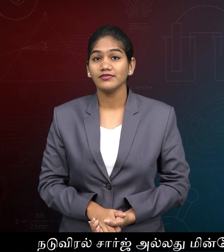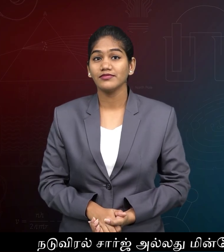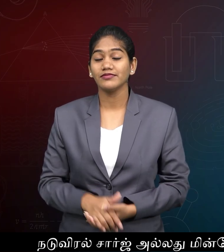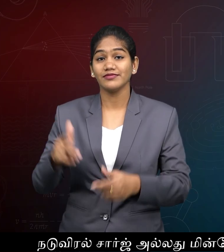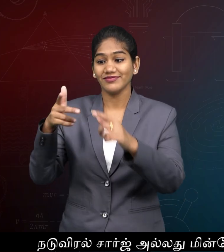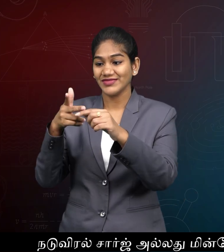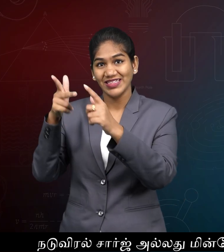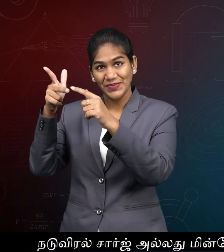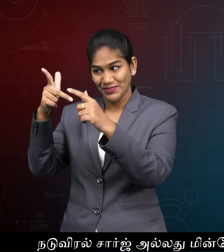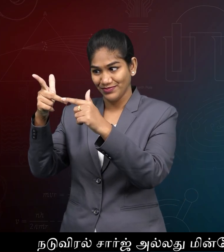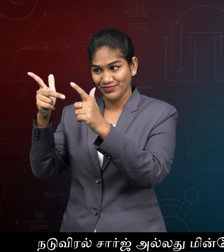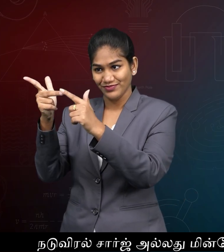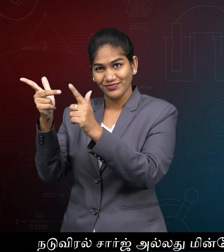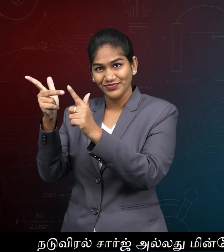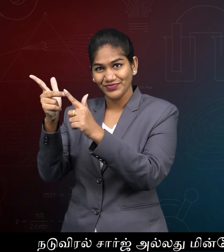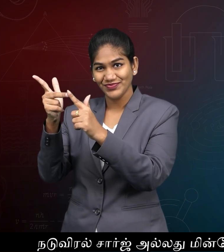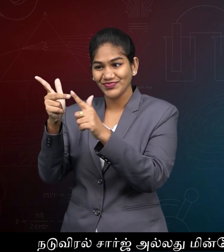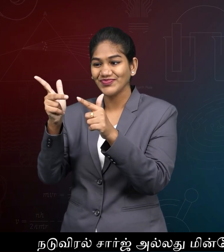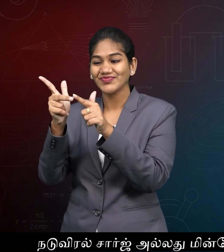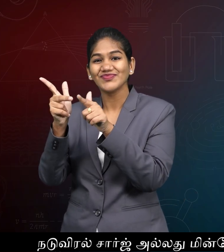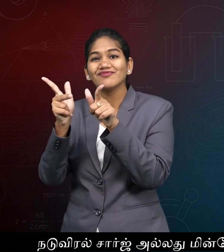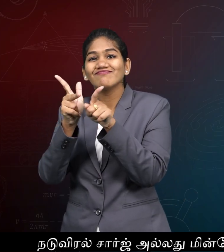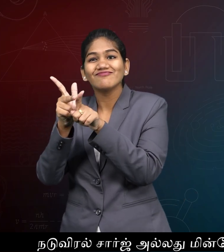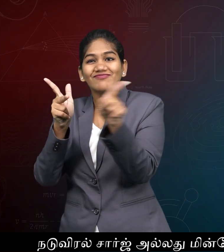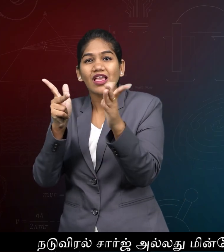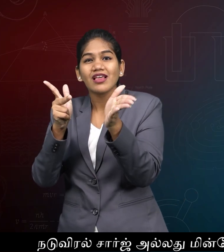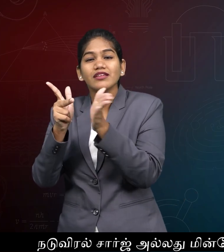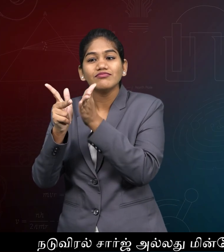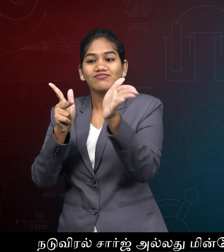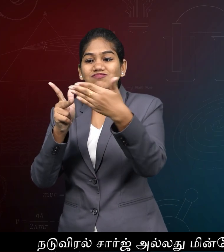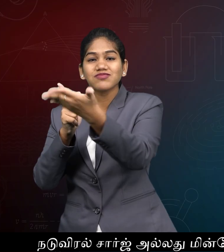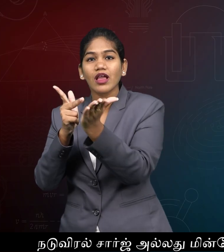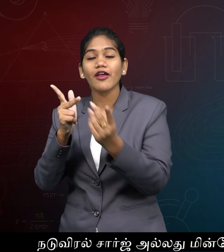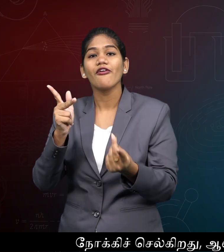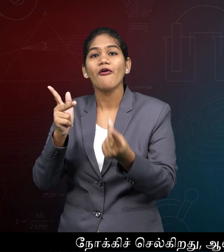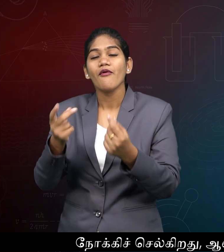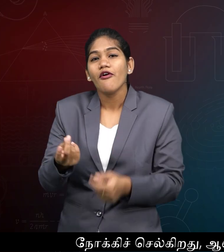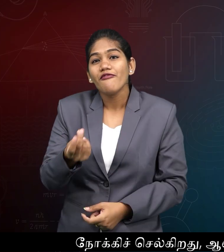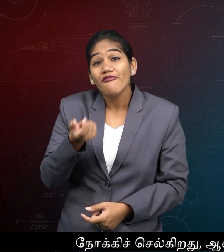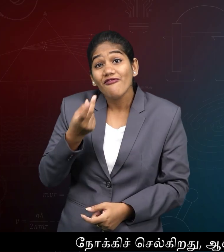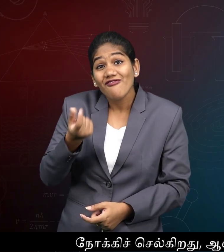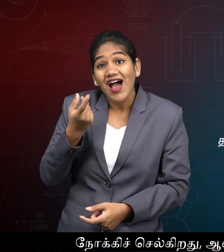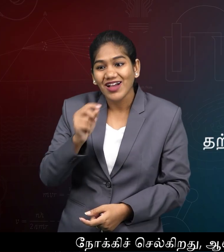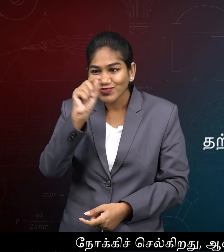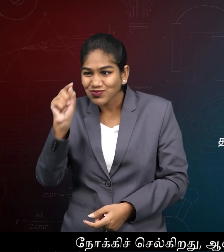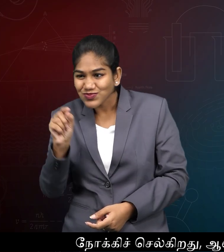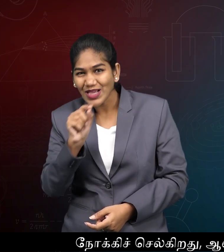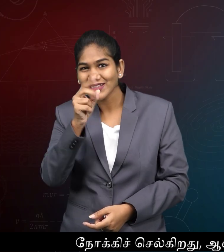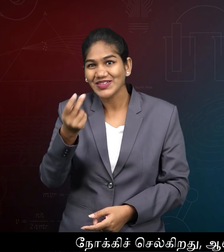நடுவிரல் மின்னூட்டம் அல்லது மின்னோட்டத்தின் திசைவேகத்தின் திசையை நோக்கி செல்கிறது. ஆள்காட்டி